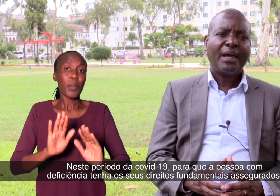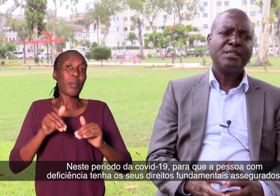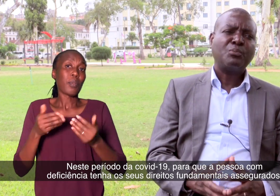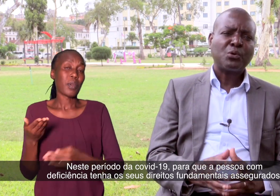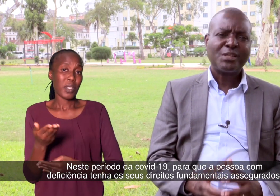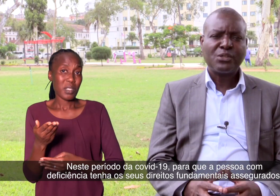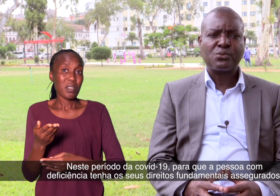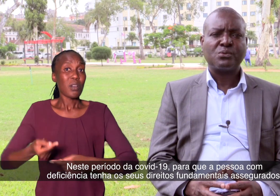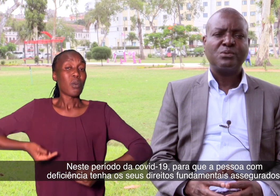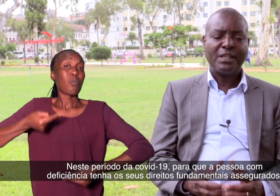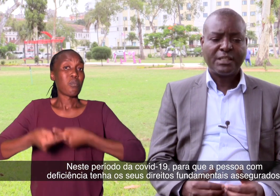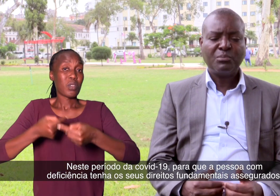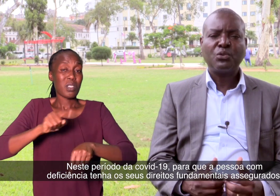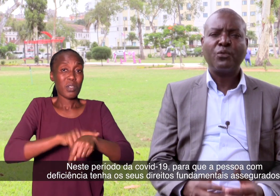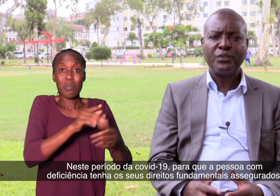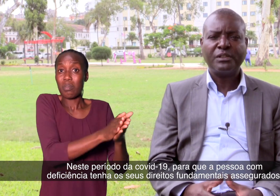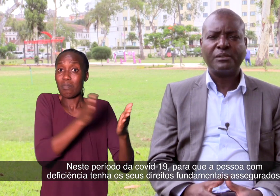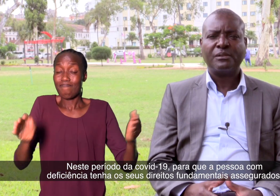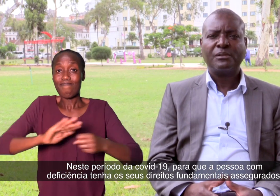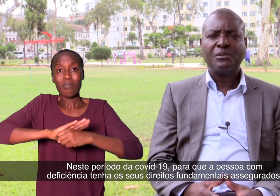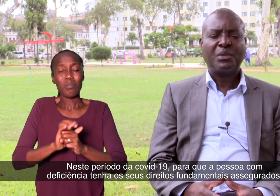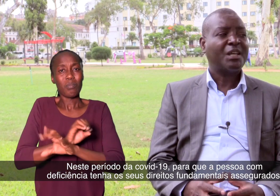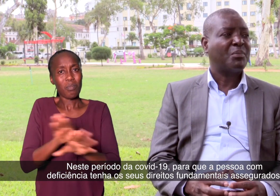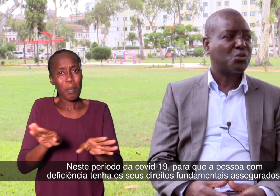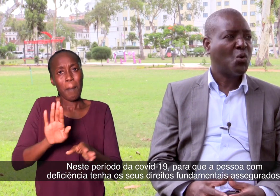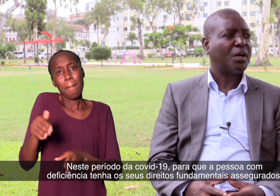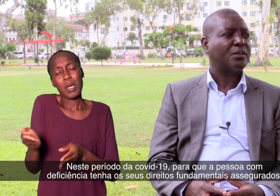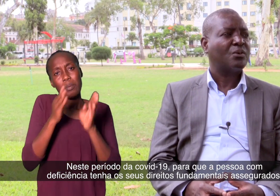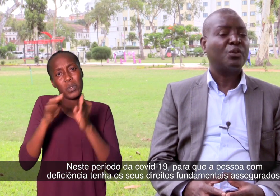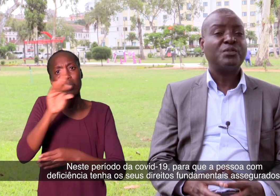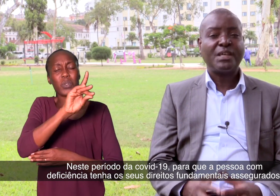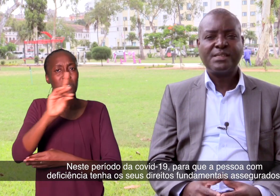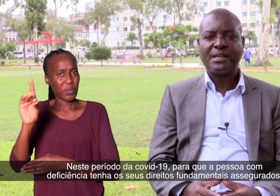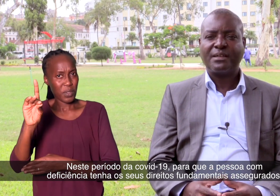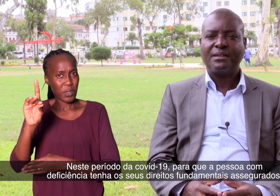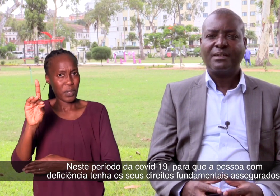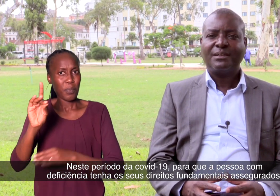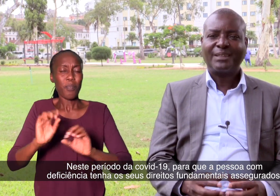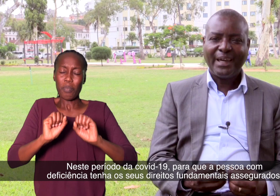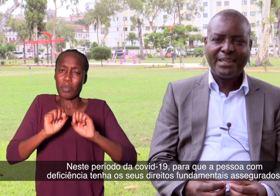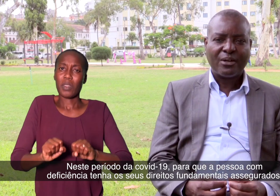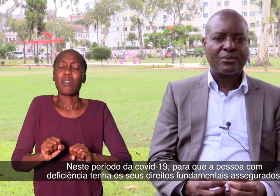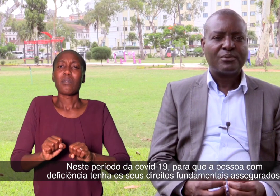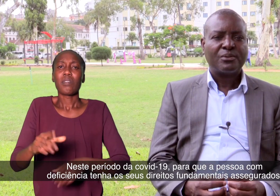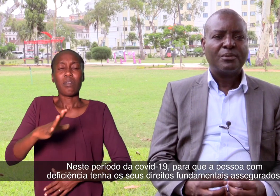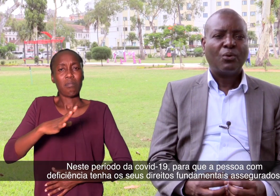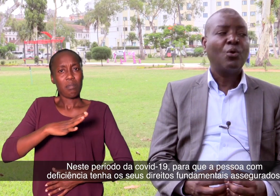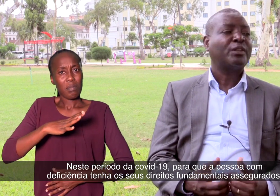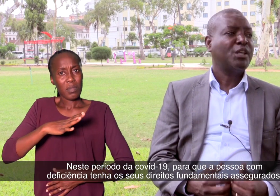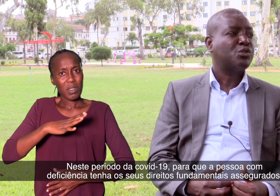esse processo neste tempo de Covid-19, para que a pessoa com deficiência tenha